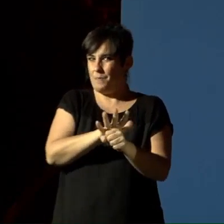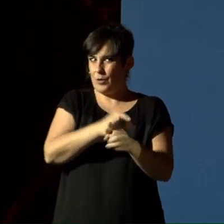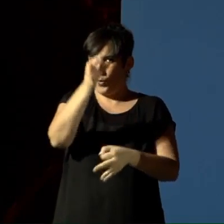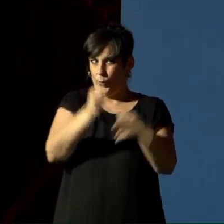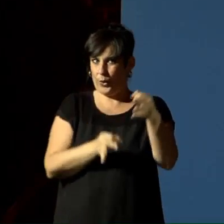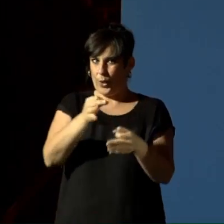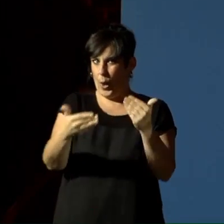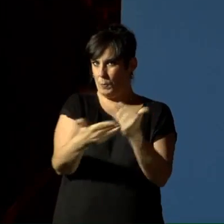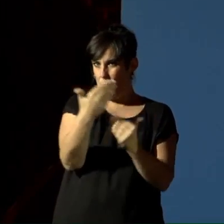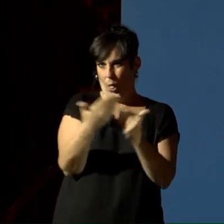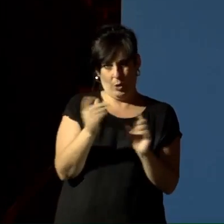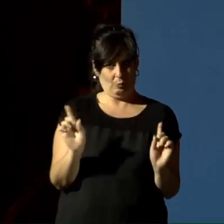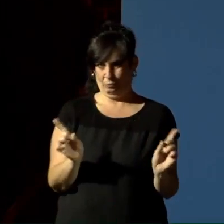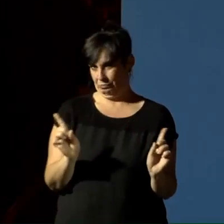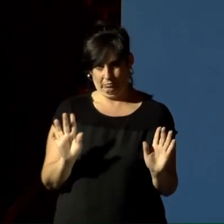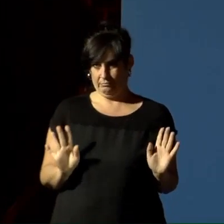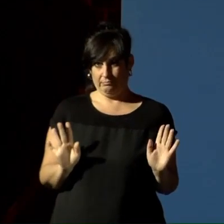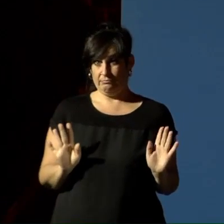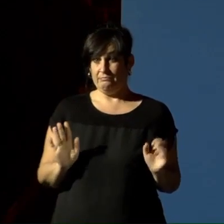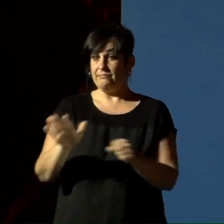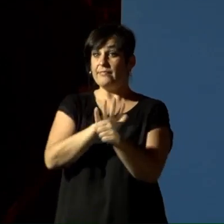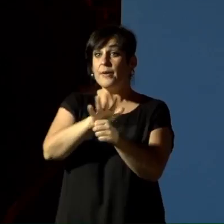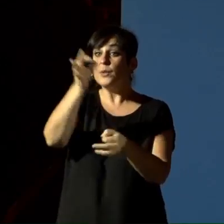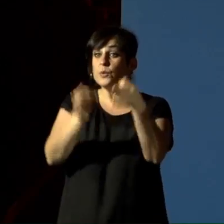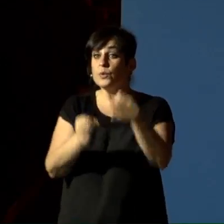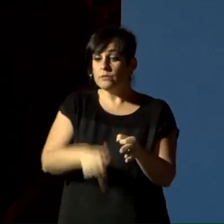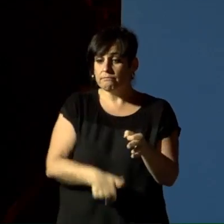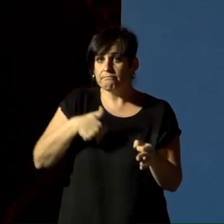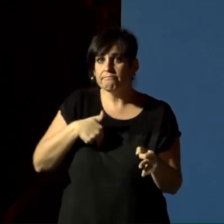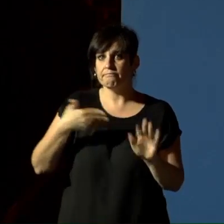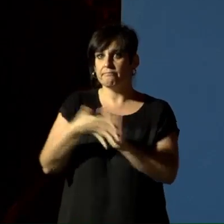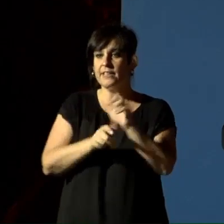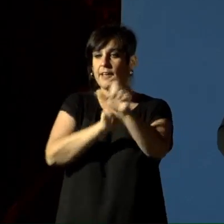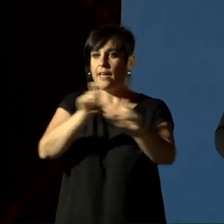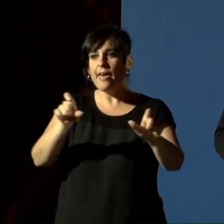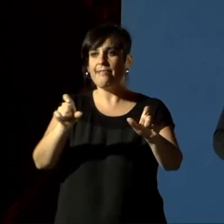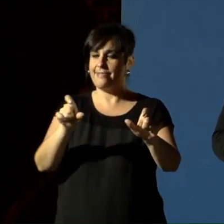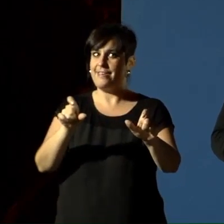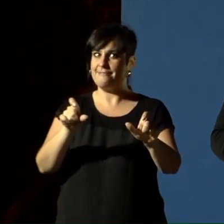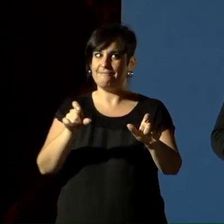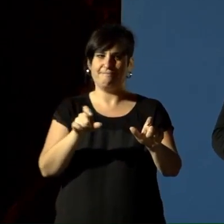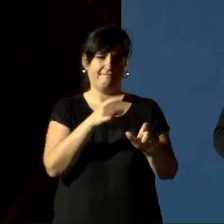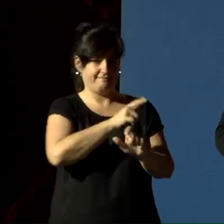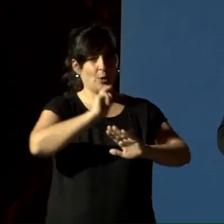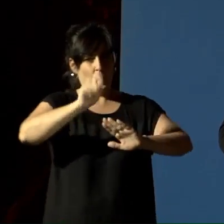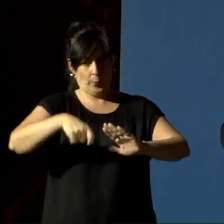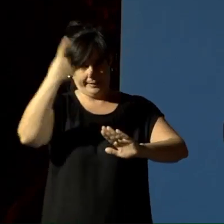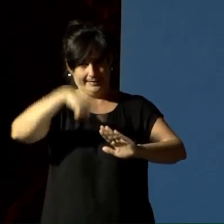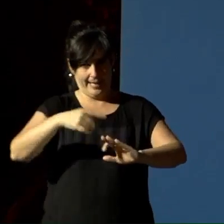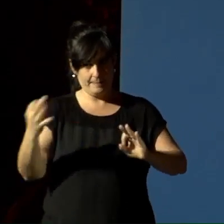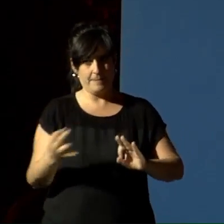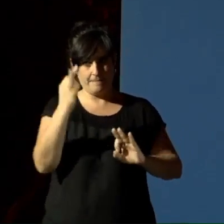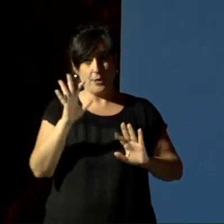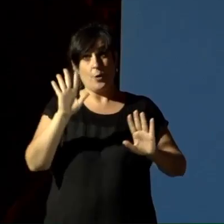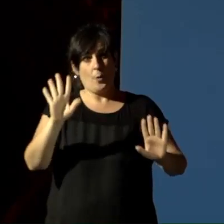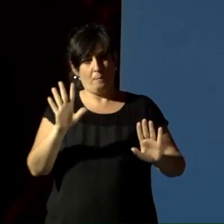agora... Non é que o mundo da xusticia en xeral estea cheo de xente onde Luís seguro que non é onde teña